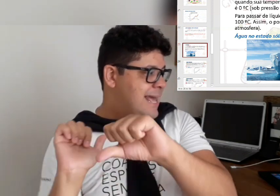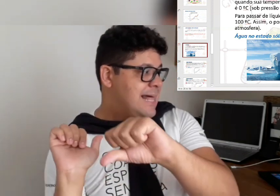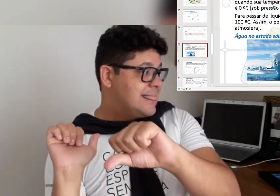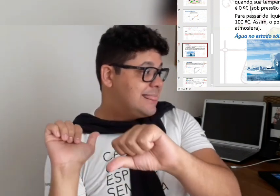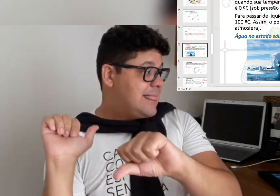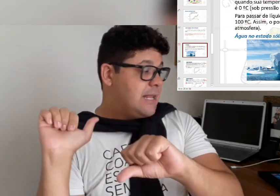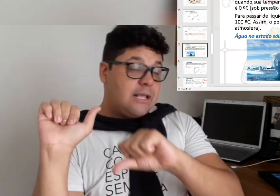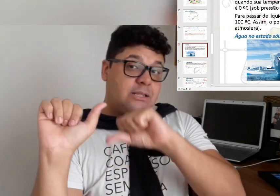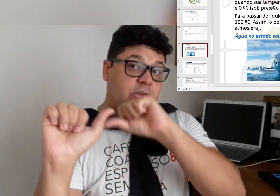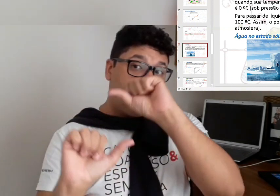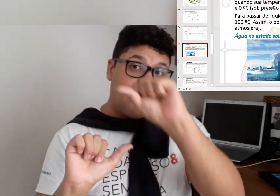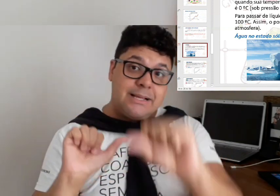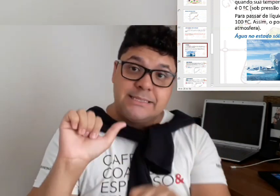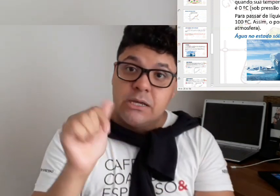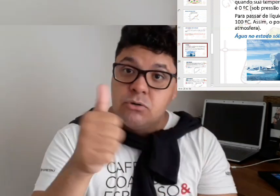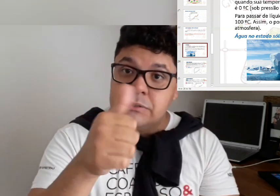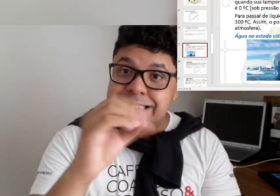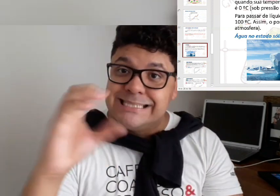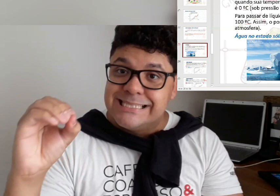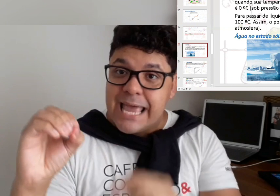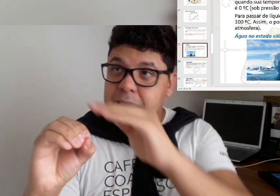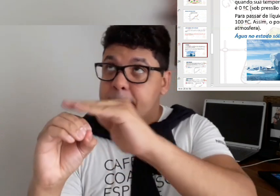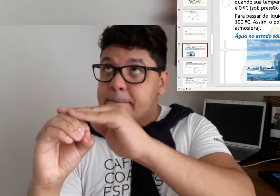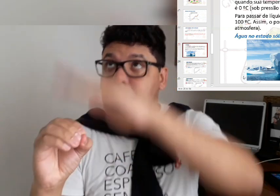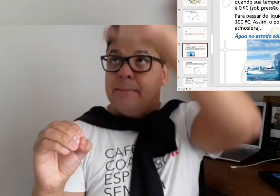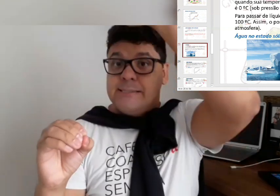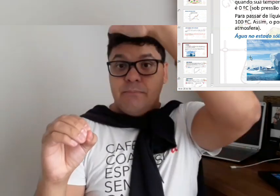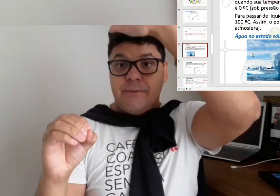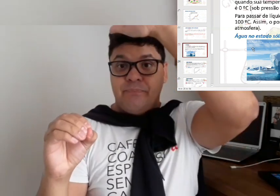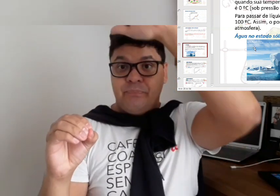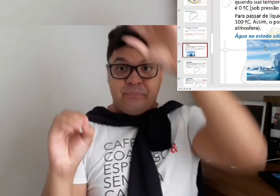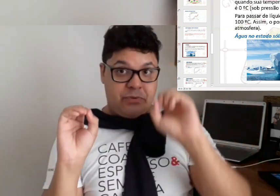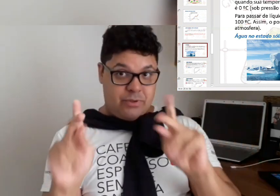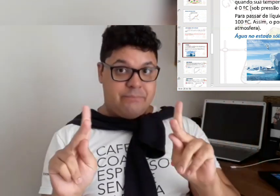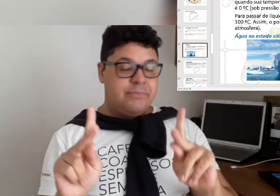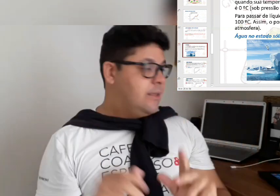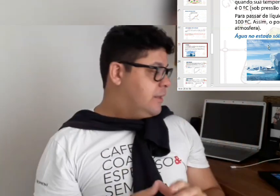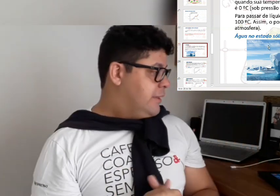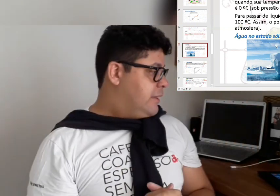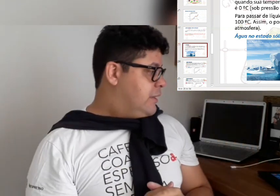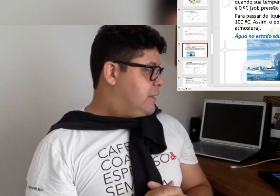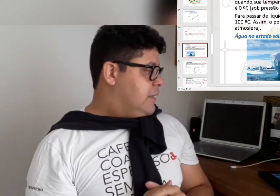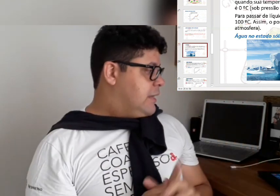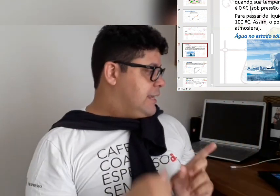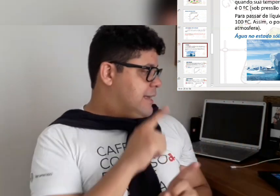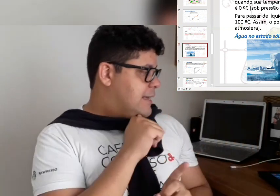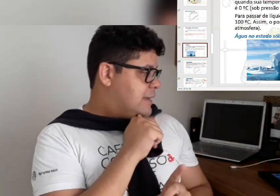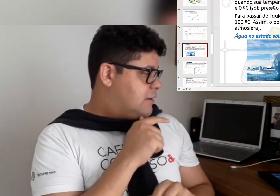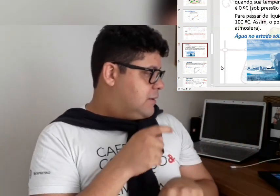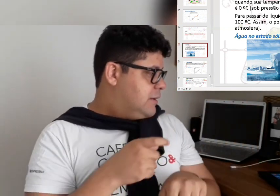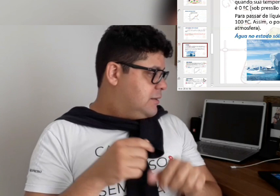aqui é água no estado sólido, água aqui no estado líquido e aqui, ó, nas nuvens, água no estado